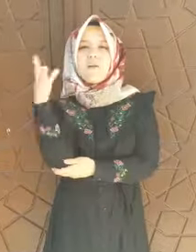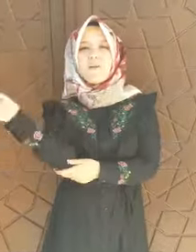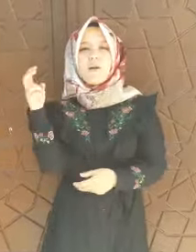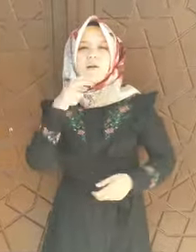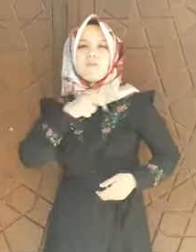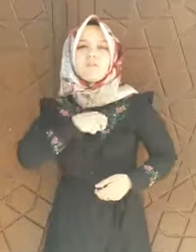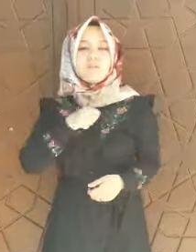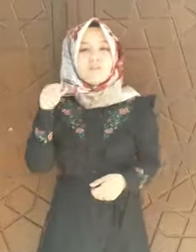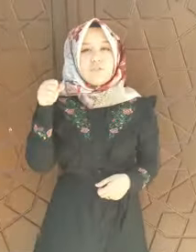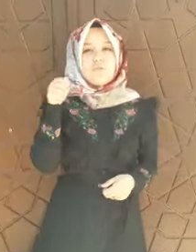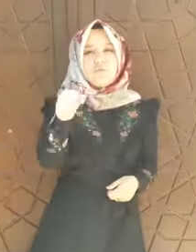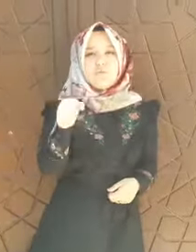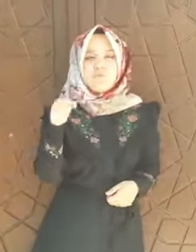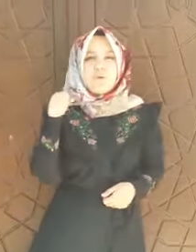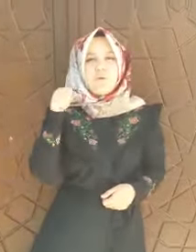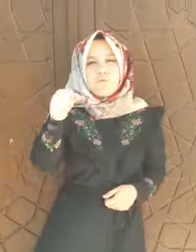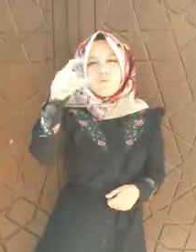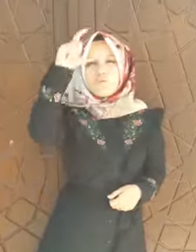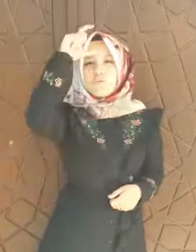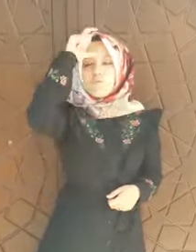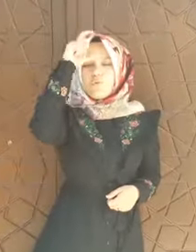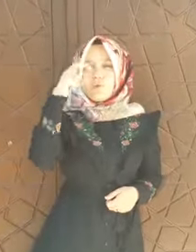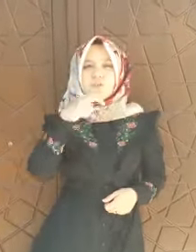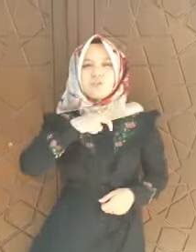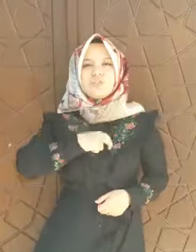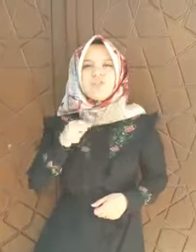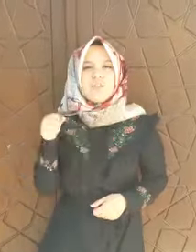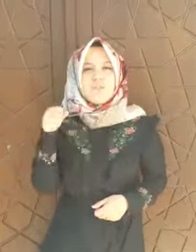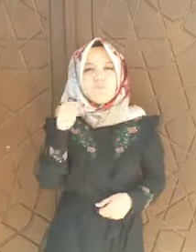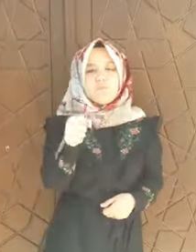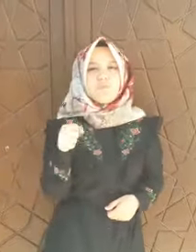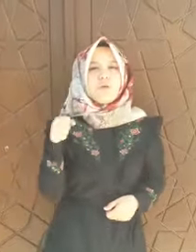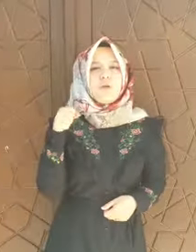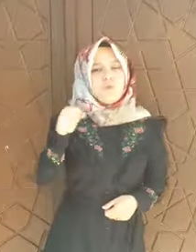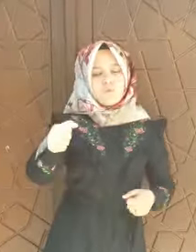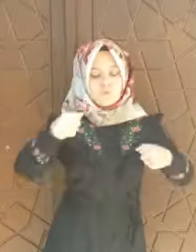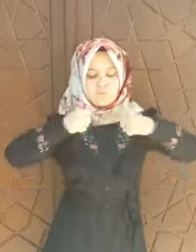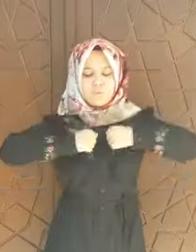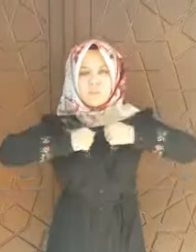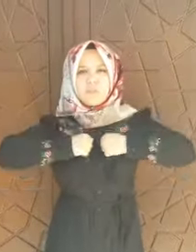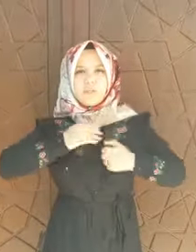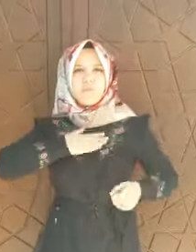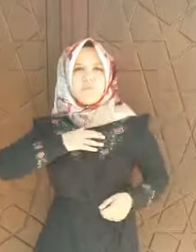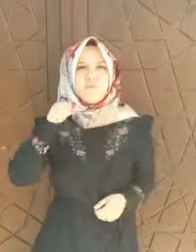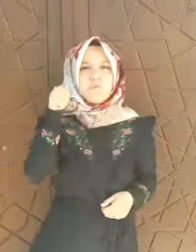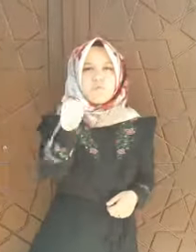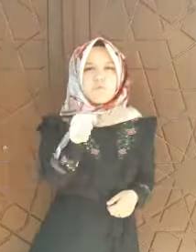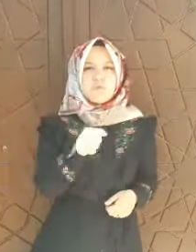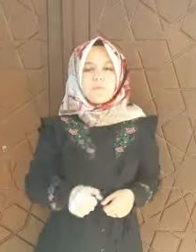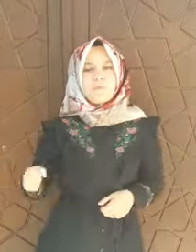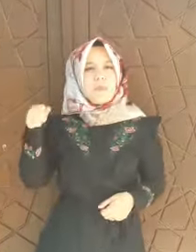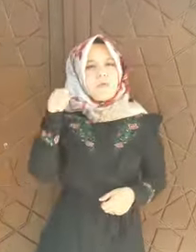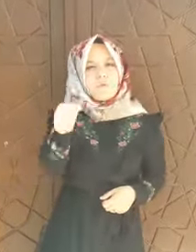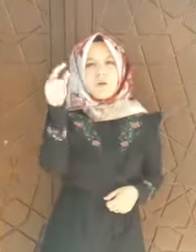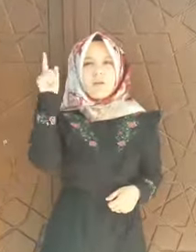bayrak aşkına vur. Vur Türklük aşkına vur, vur yiğidim vur. Vur